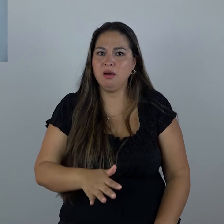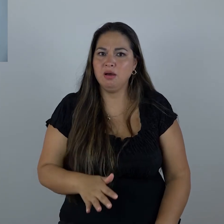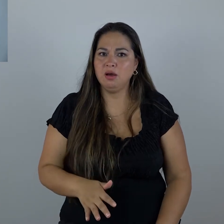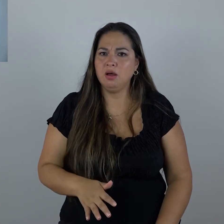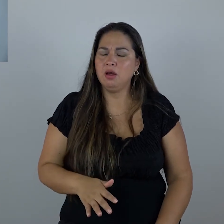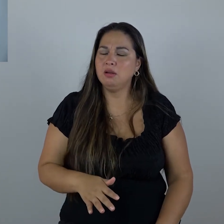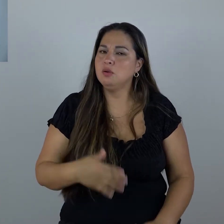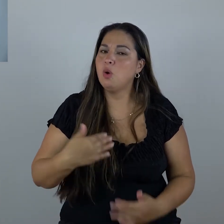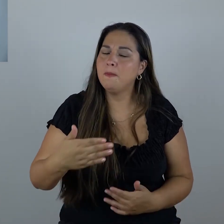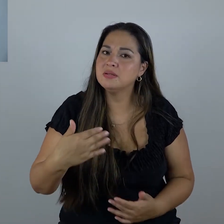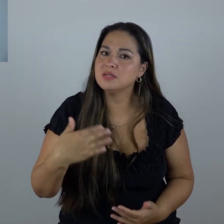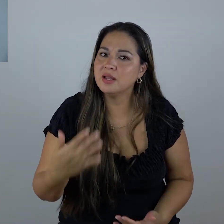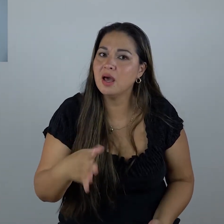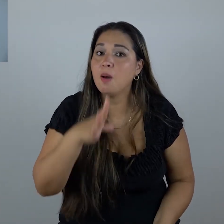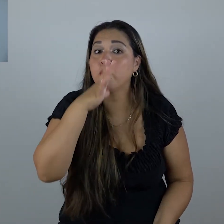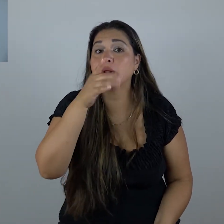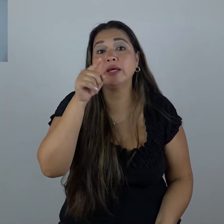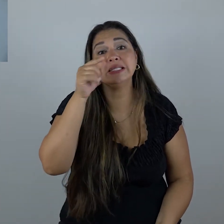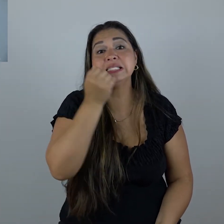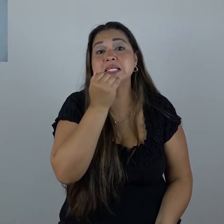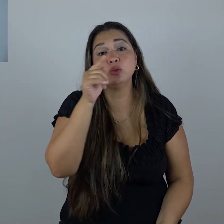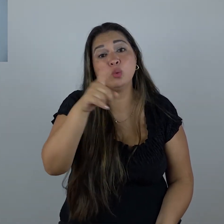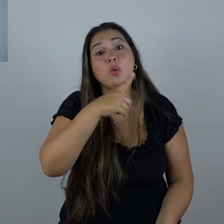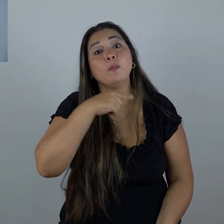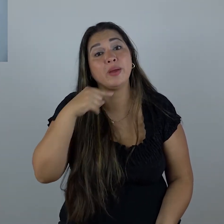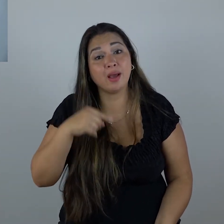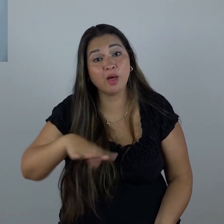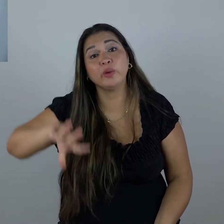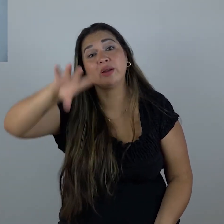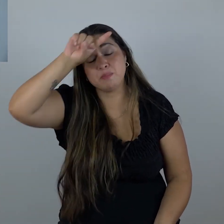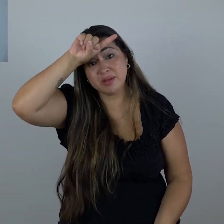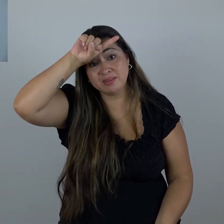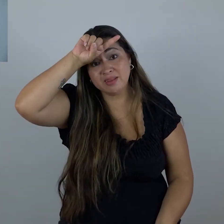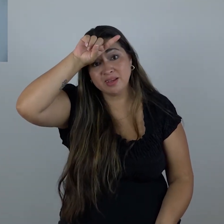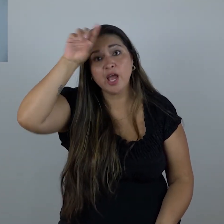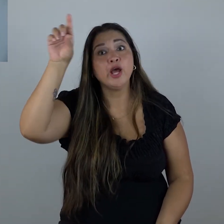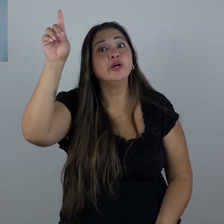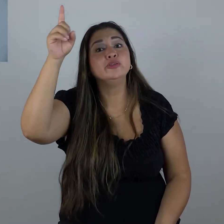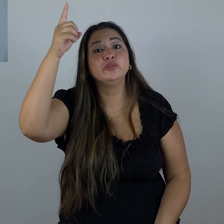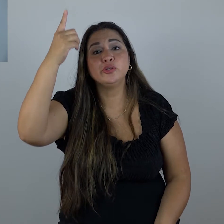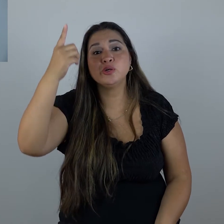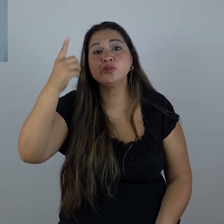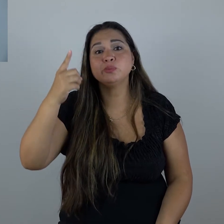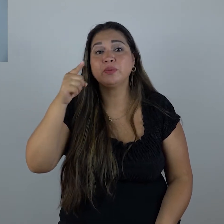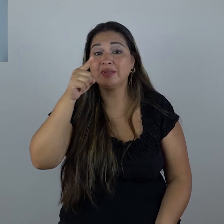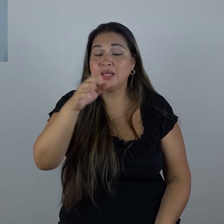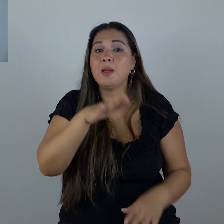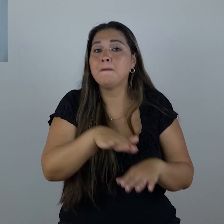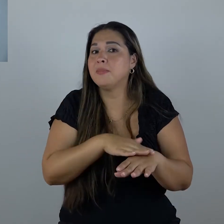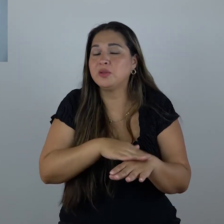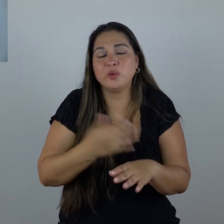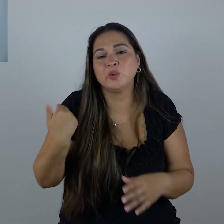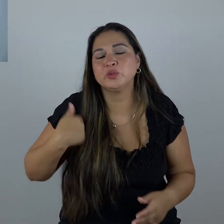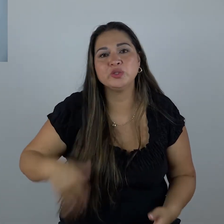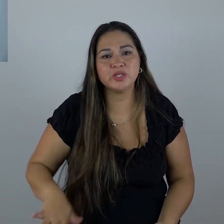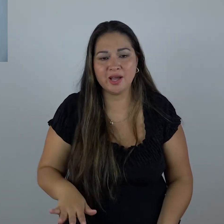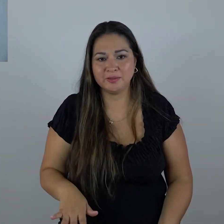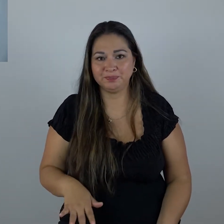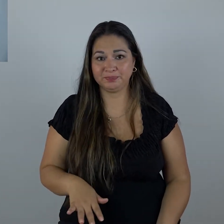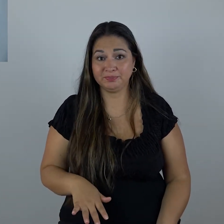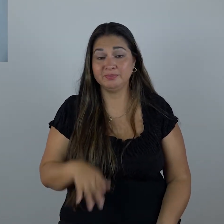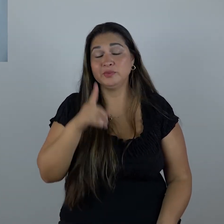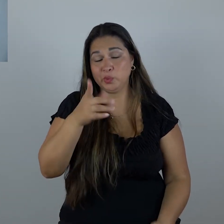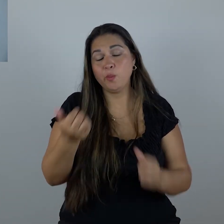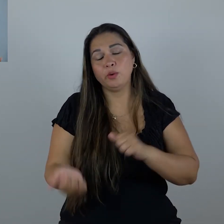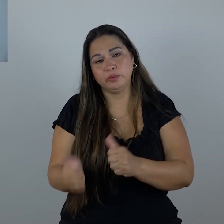ha perdonado tus pecados, no tienes que esperar a ser bueno para poder ser bautizado. El bautismo es otra cosa